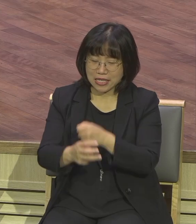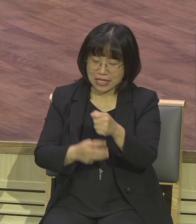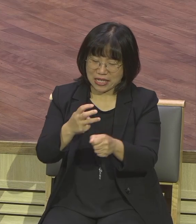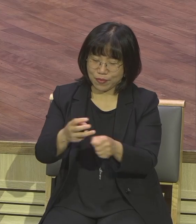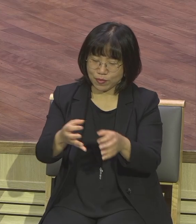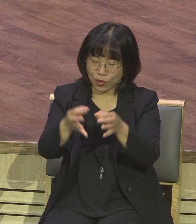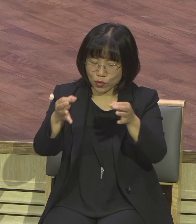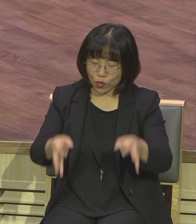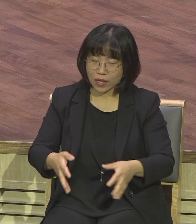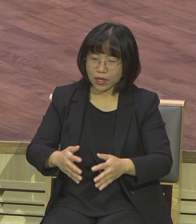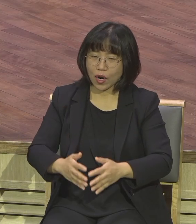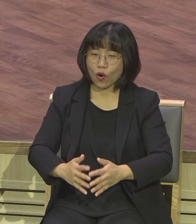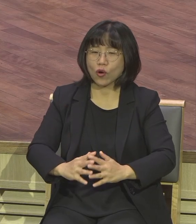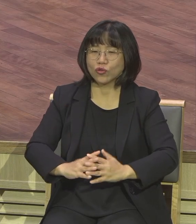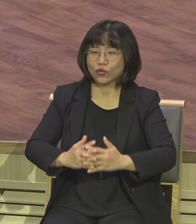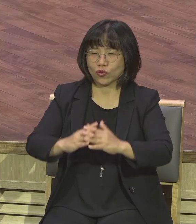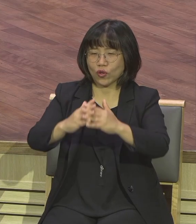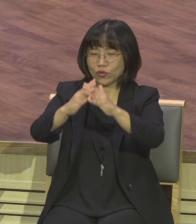뭐 이런 일이 얼마나 많아요.